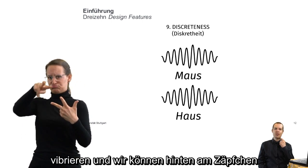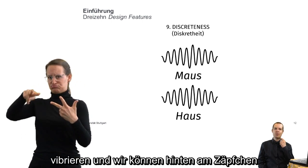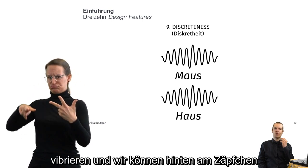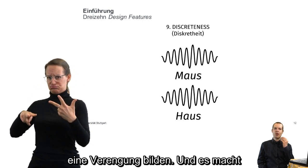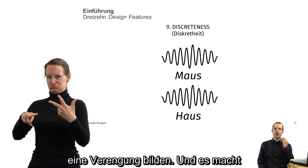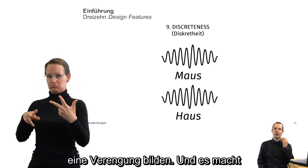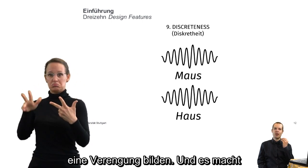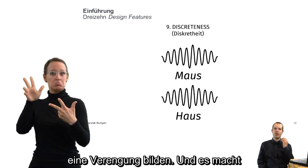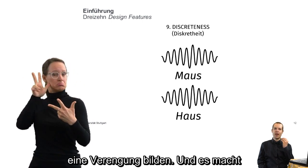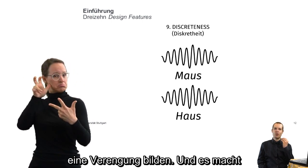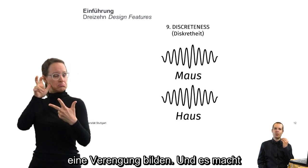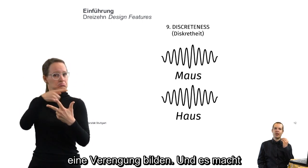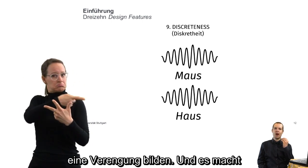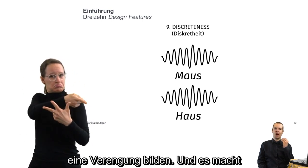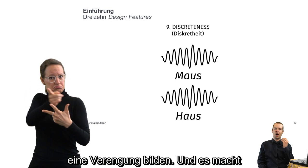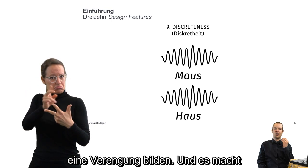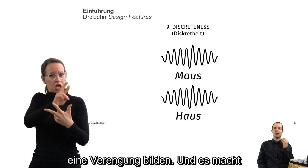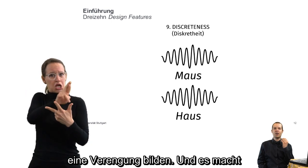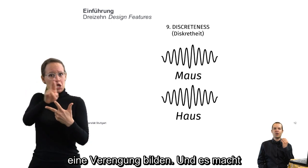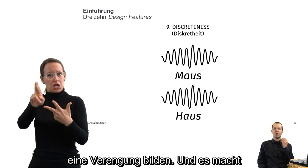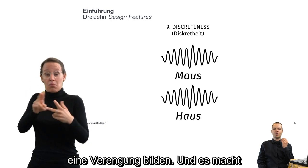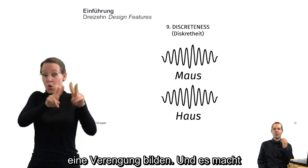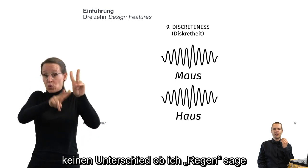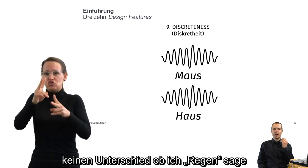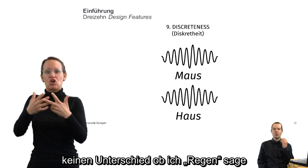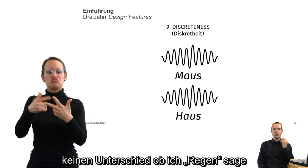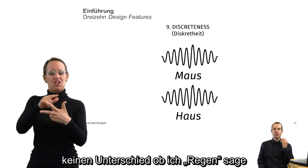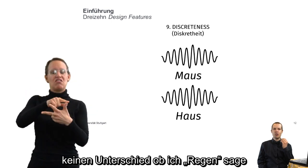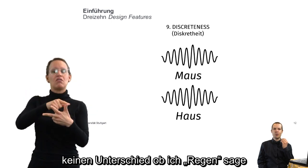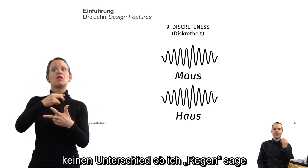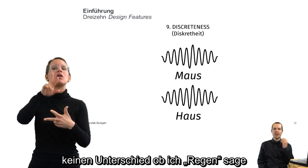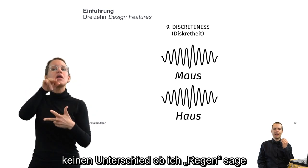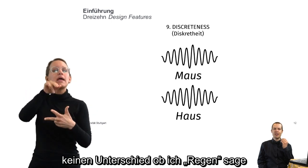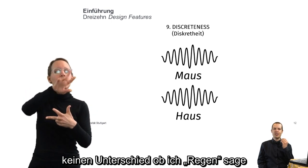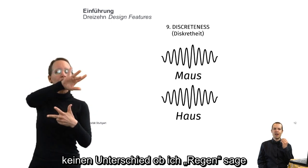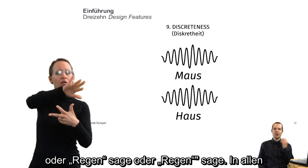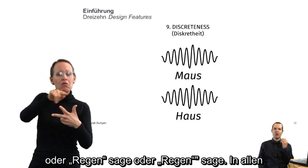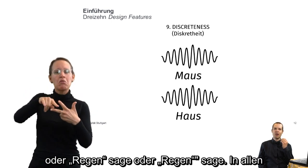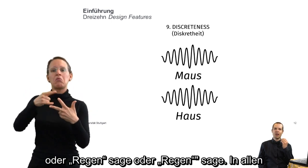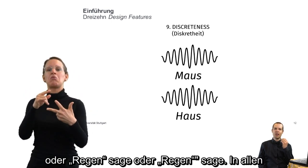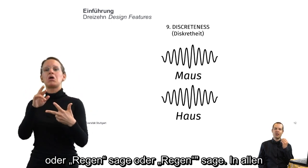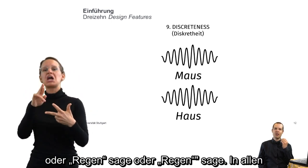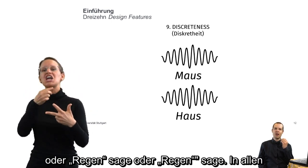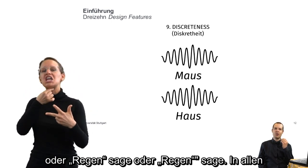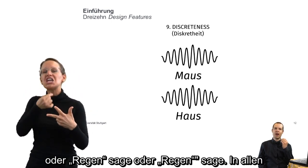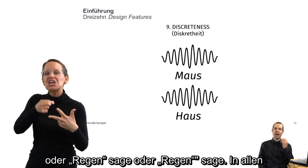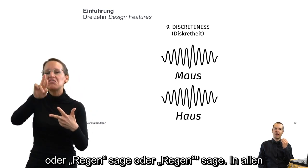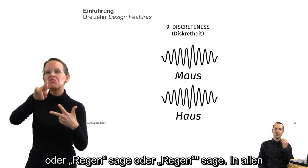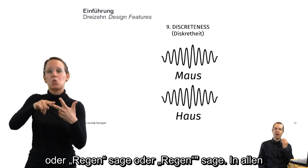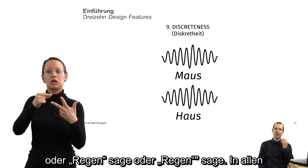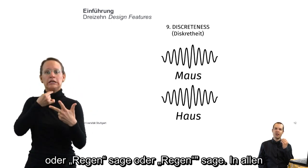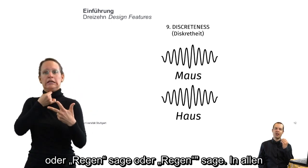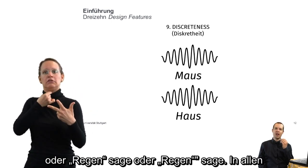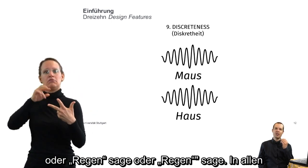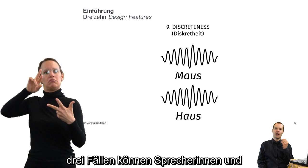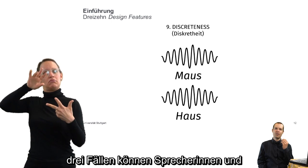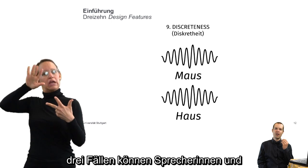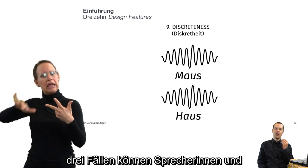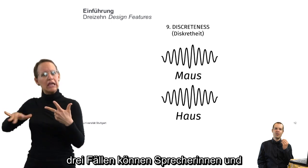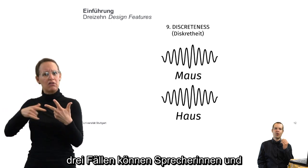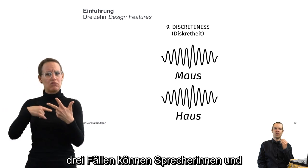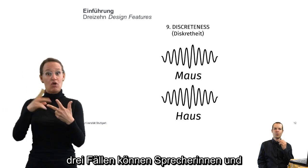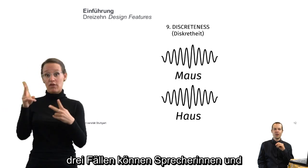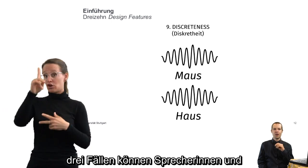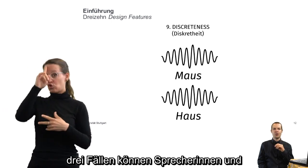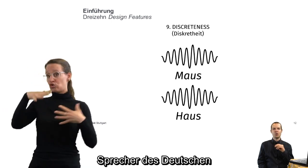hinten am Zäpfchen nur eine Verengung bilden, R. Und das macht keinen Unterschied, ob ich Regen sage oder Regen sage oder Regen sage. In allen drei